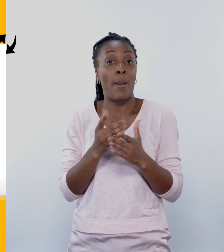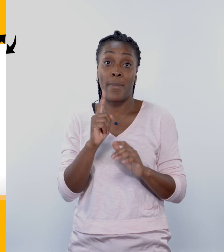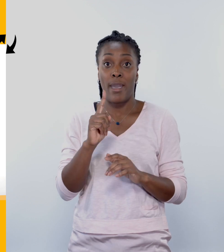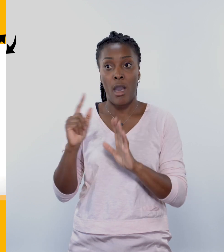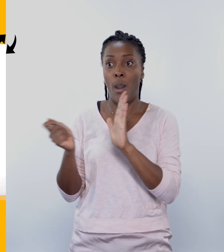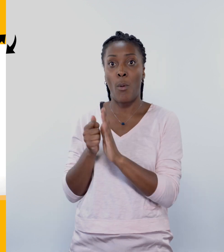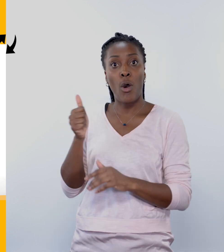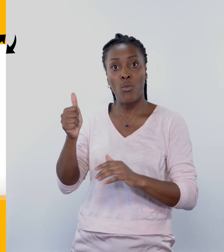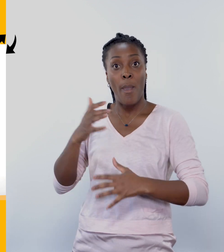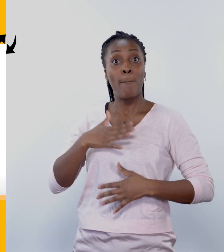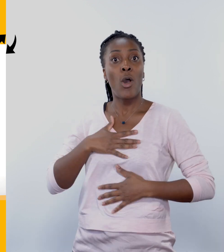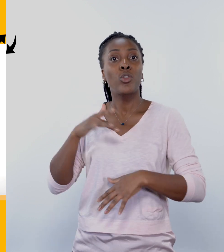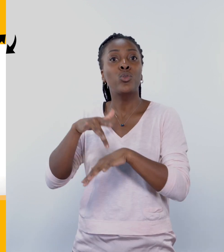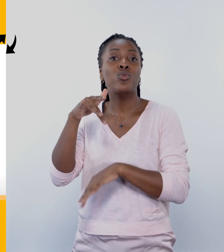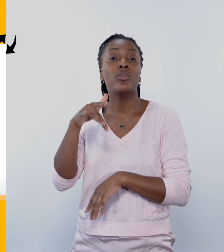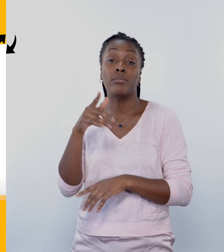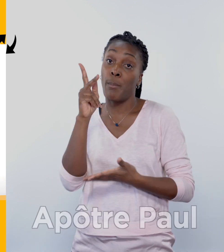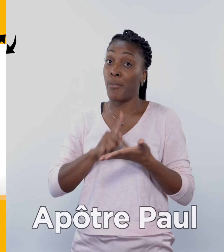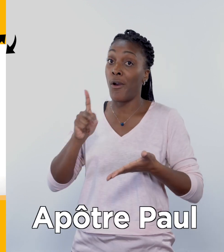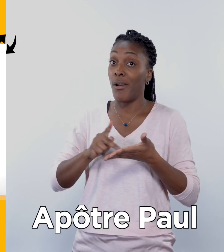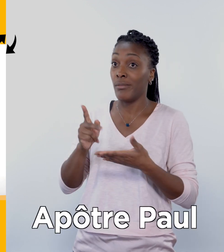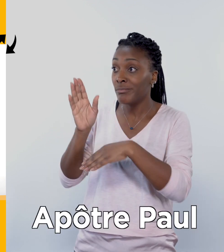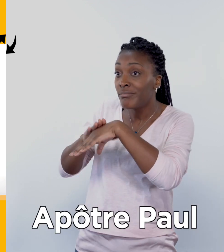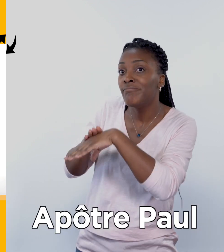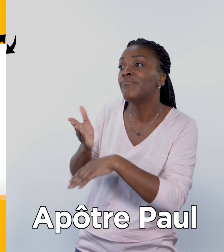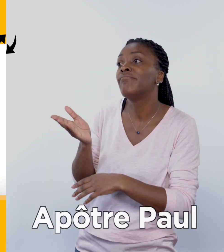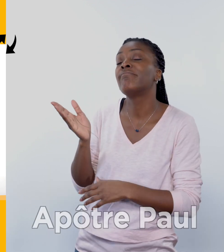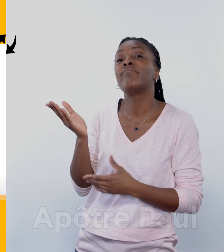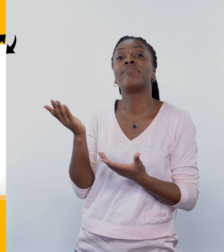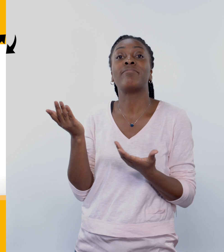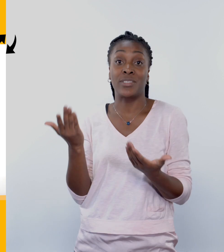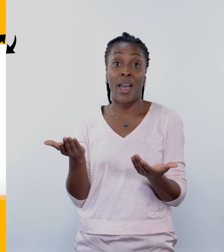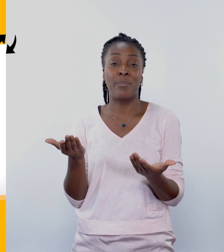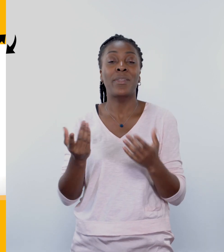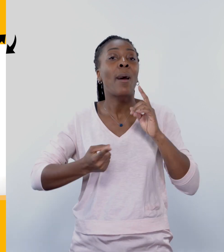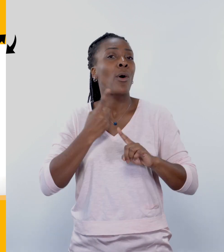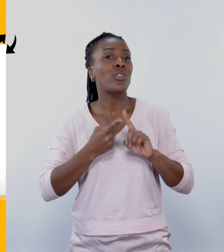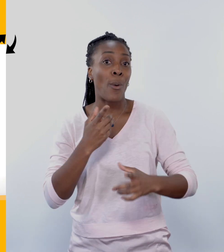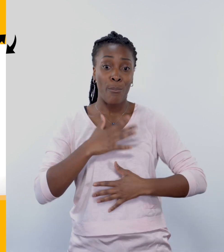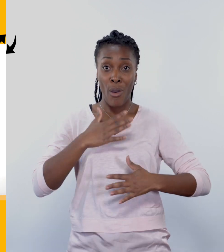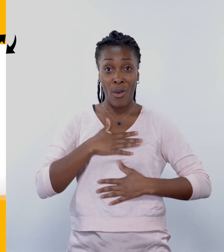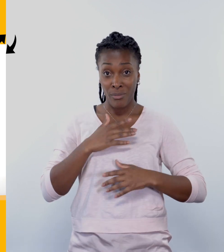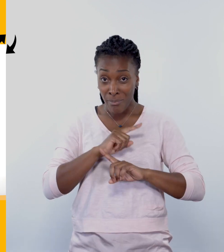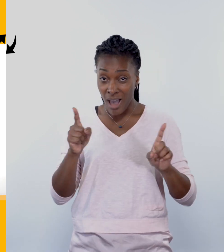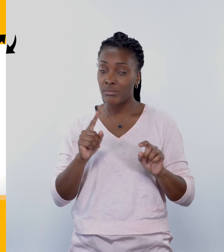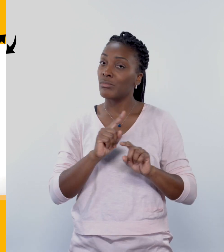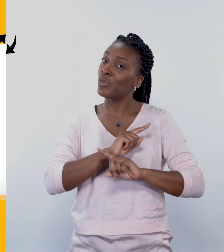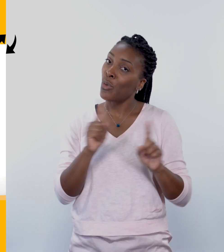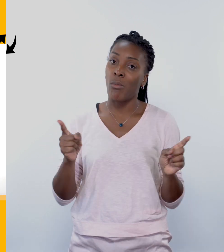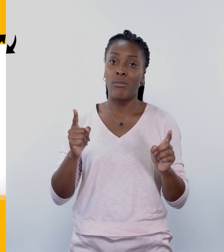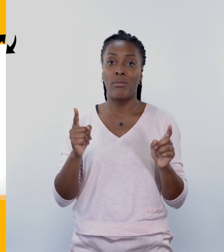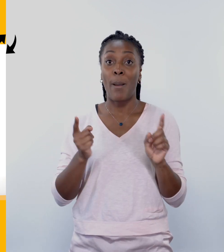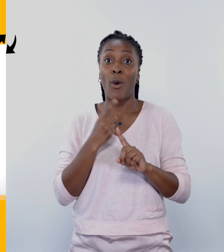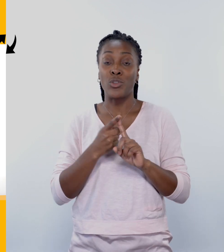mal réagi à sa peur des Juifs, et c'est Paul qui a dû lui tirer les oreilles. L'important, c'est pas de ne pas avoir peur, c'est de